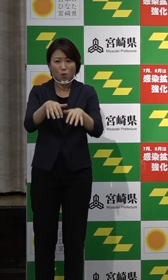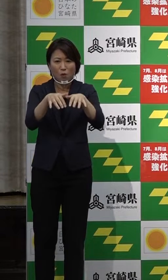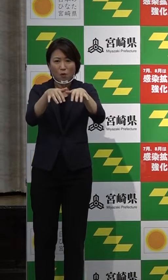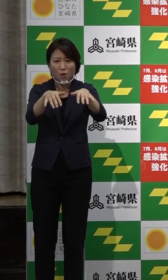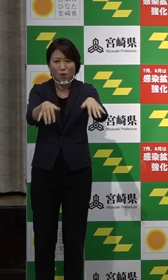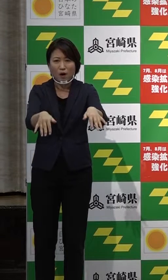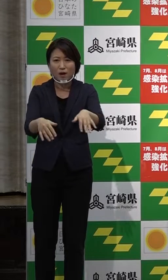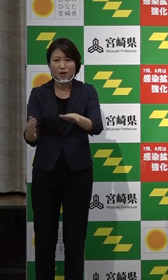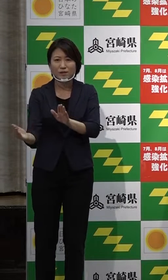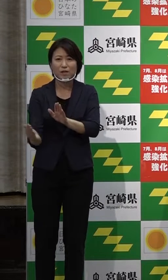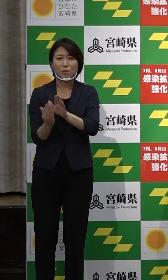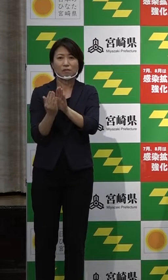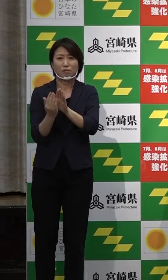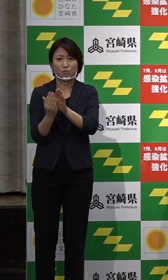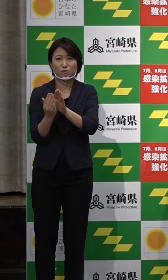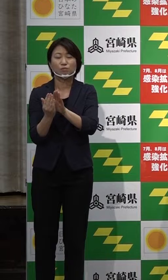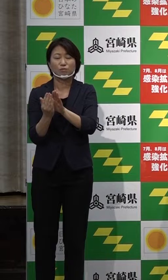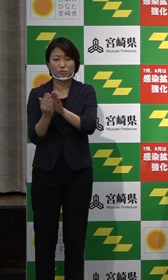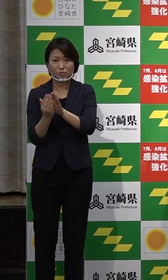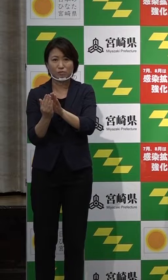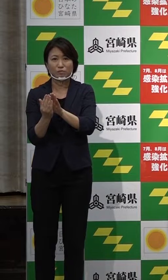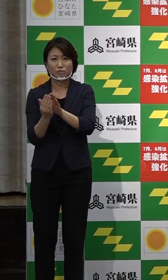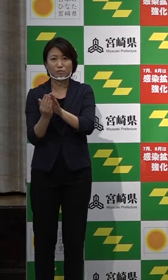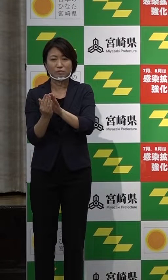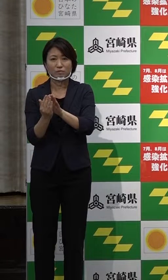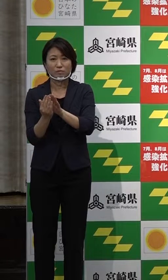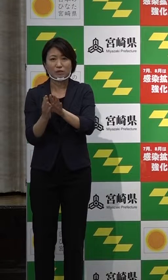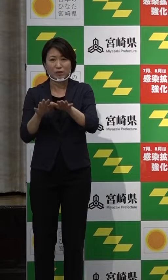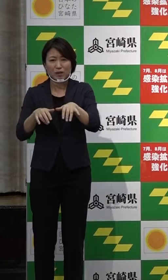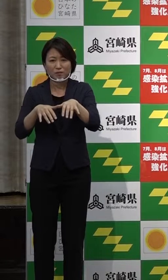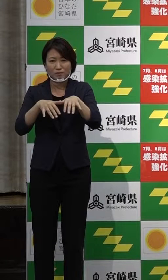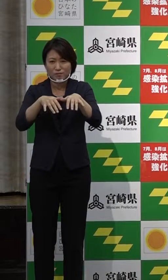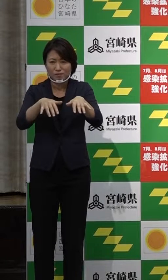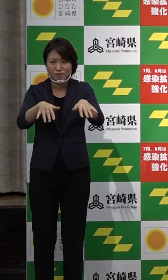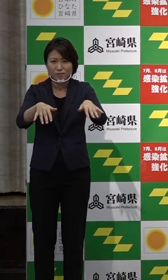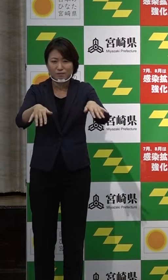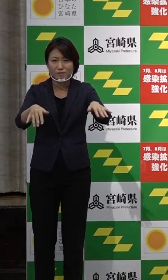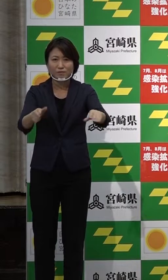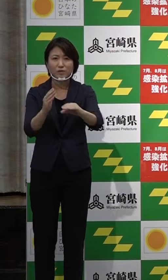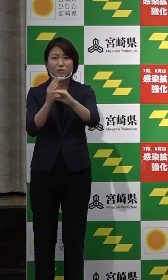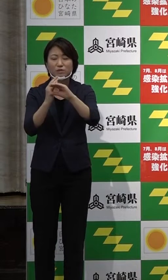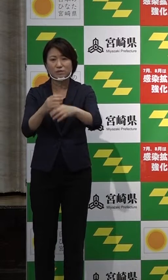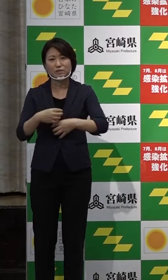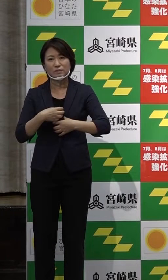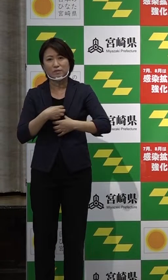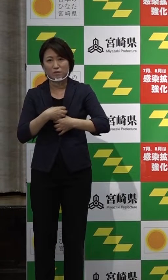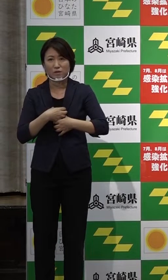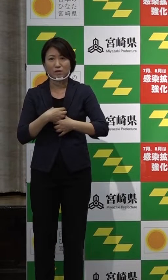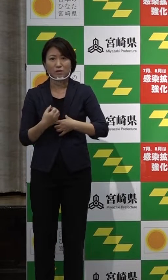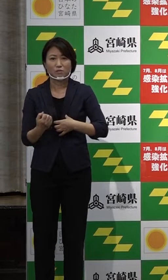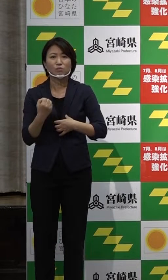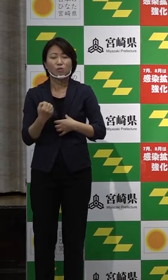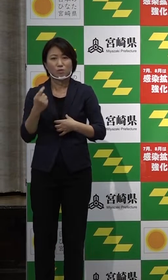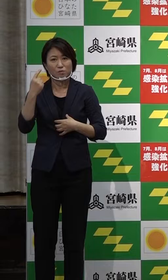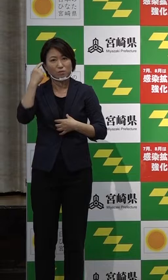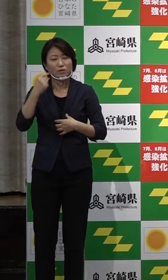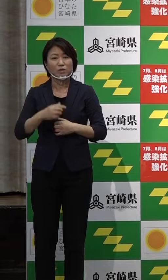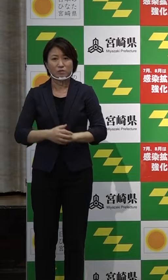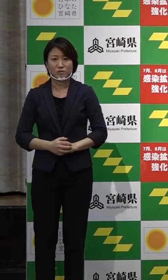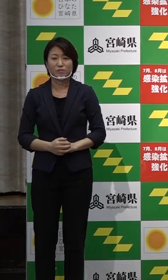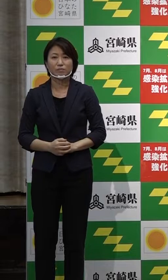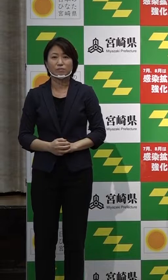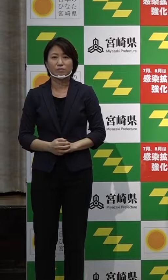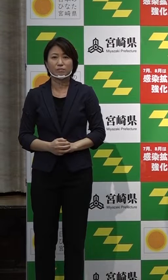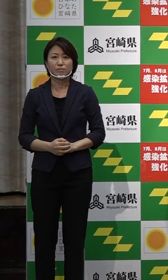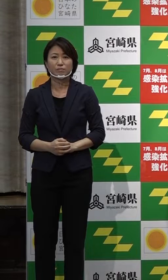も押し寄せ、これがじわっと今拡大をして、強い危機感を持ってこの現状を受け止めているところ